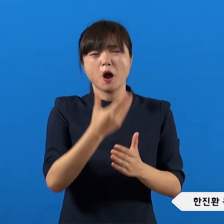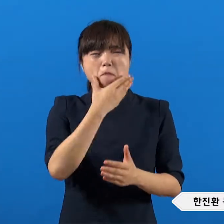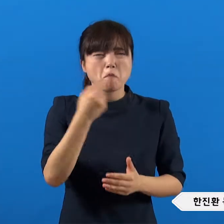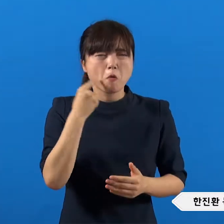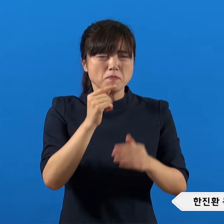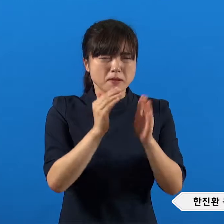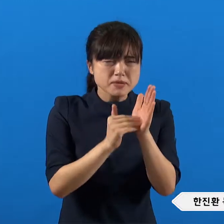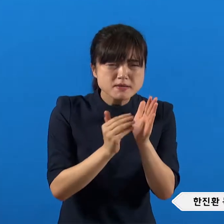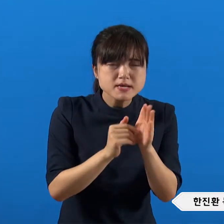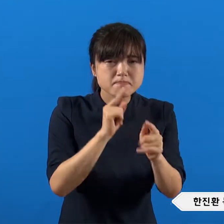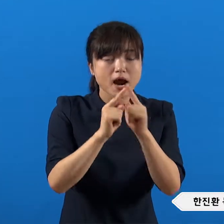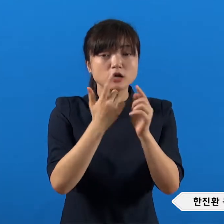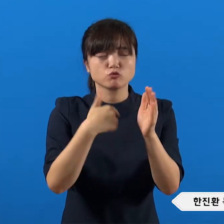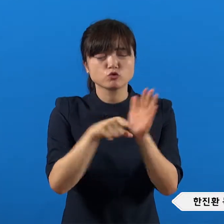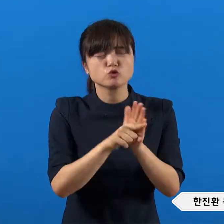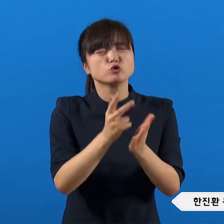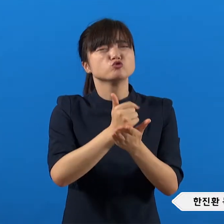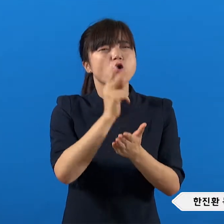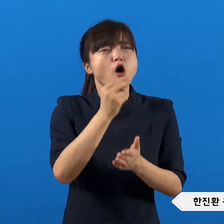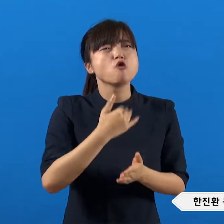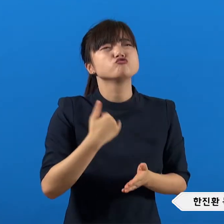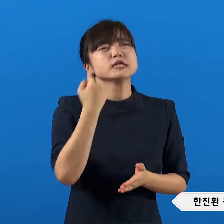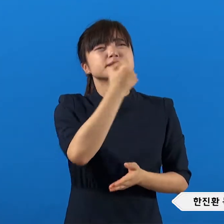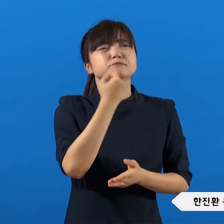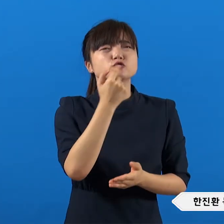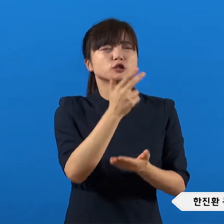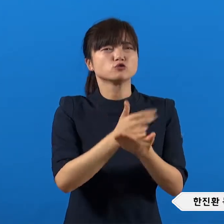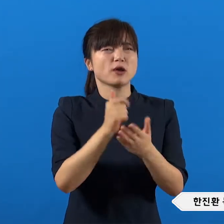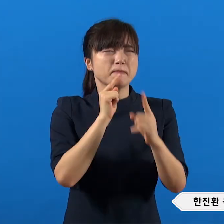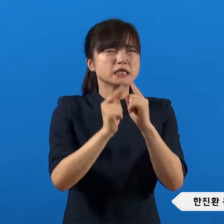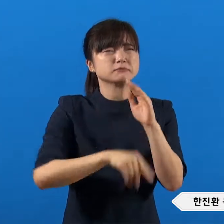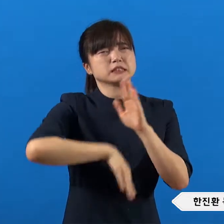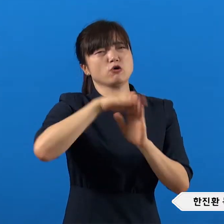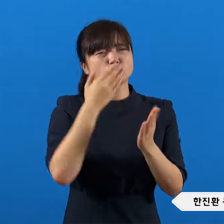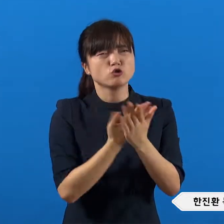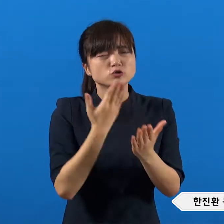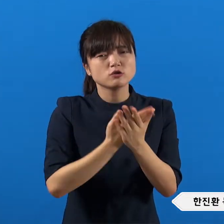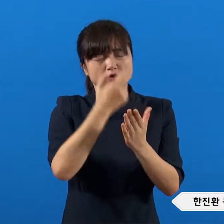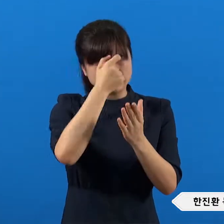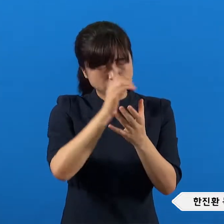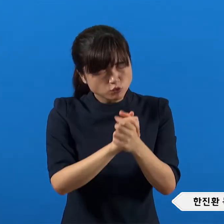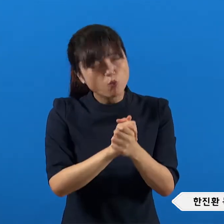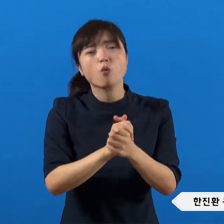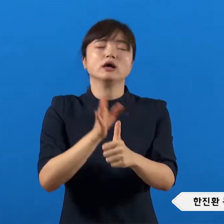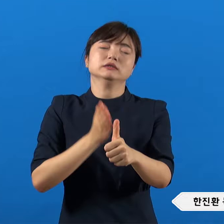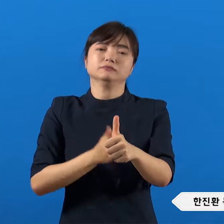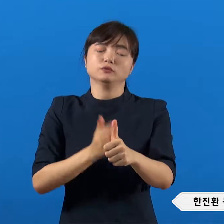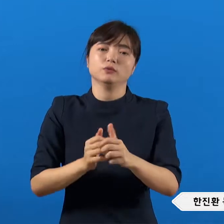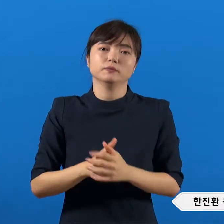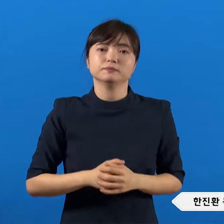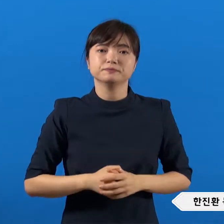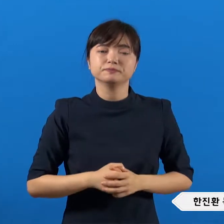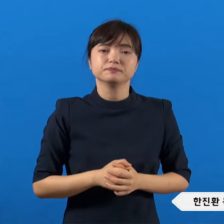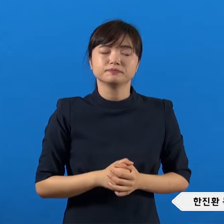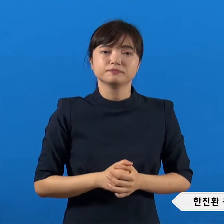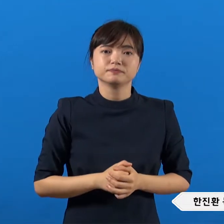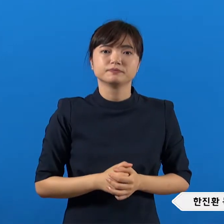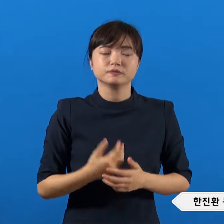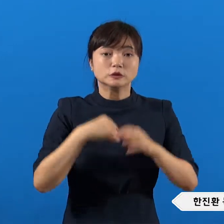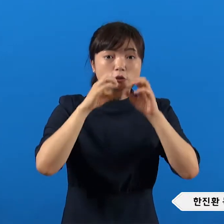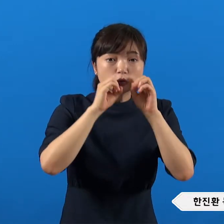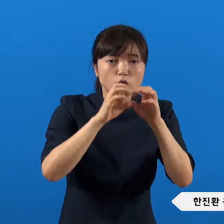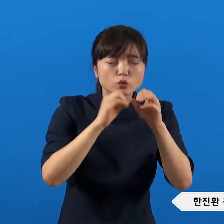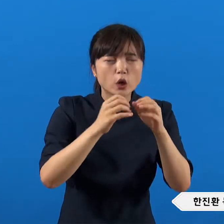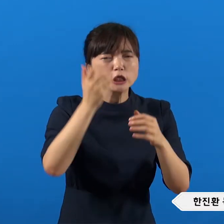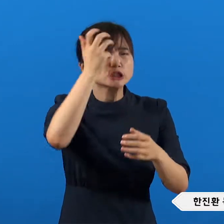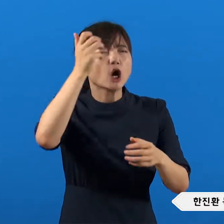말할 수 있도록 주여 우리 입술에 말씀을 담아주소서, 그렇게 기도하라 하는 말입니다. 전도는